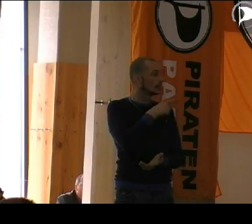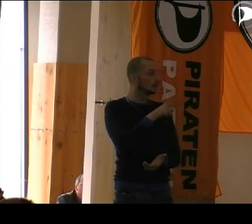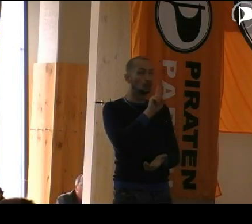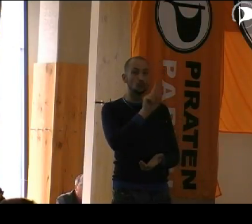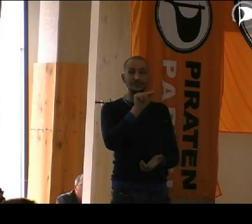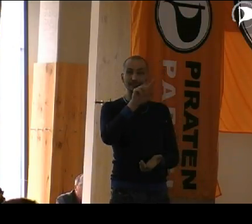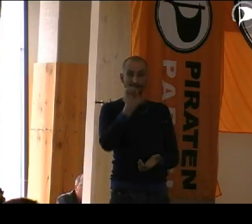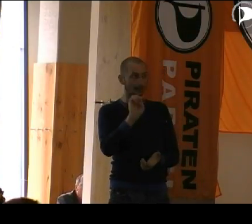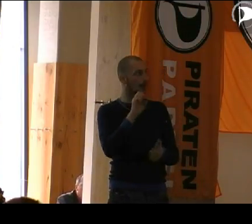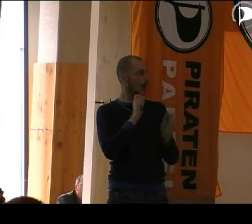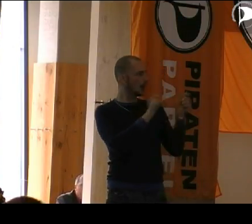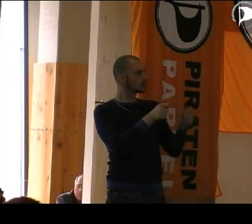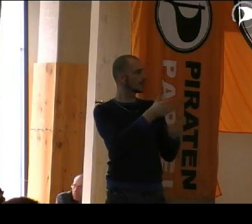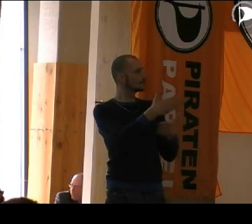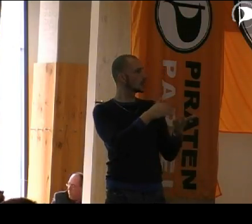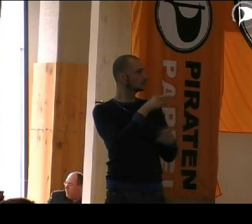gute